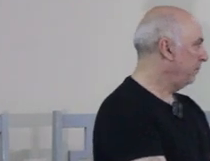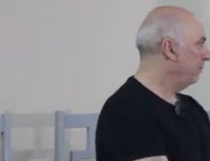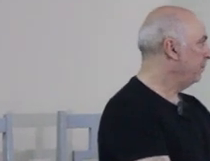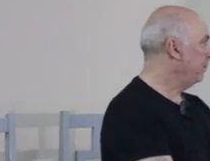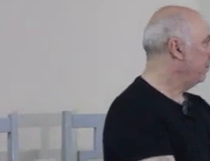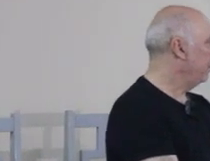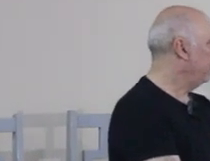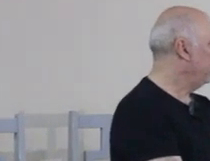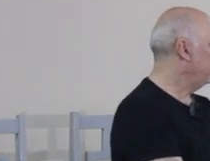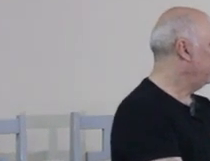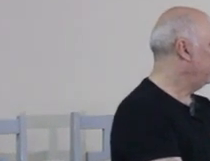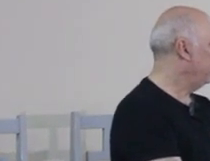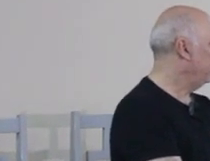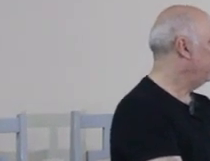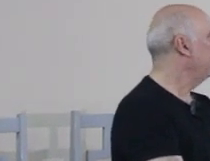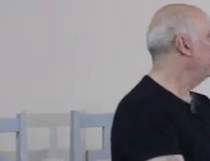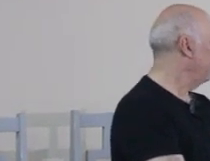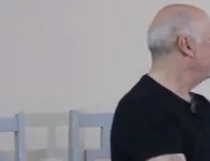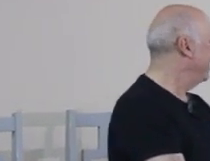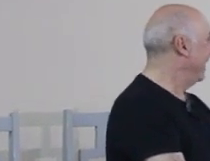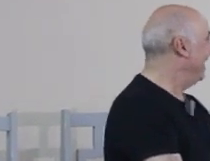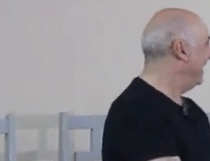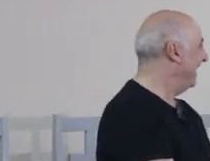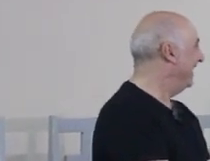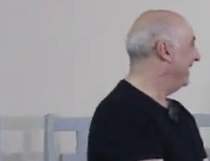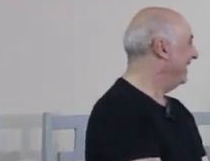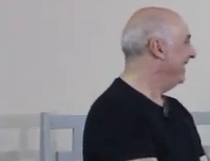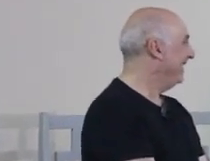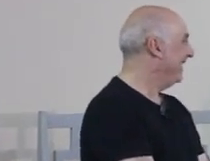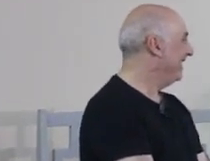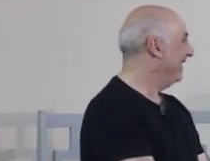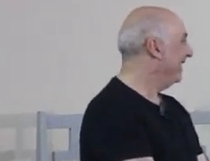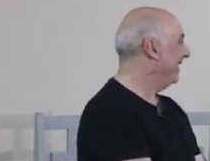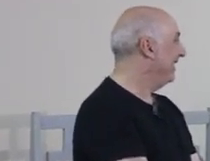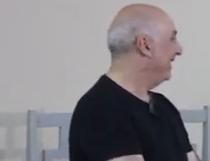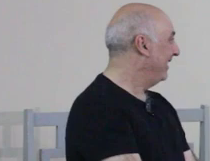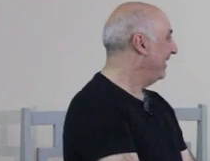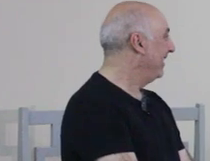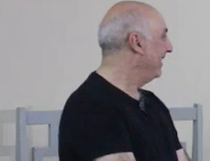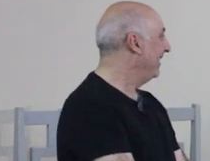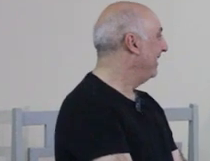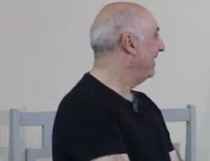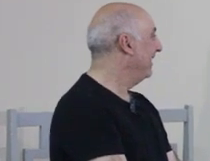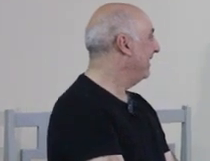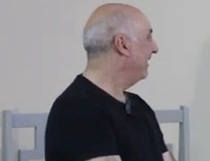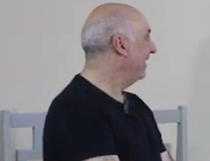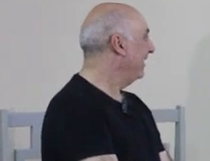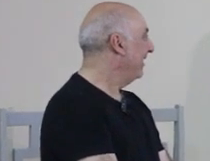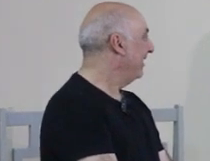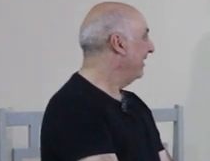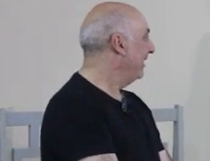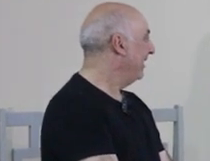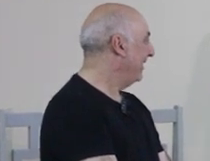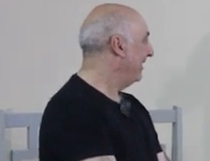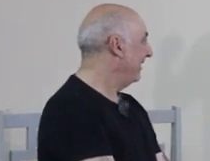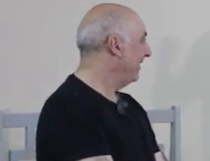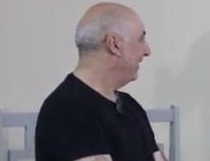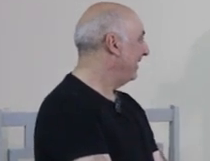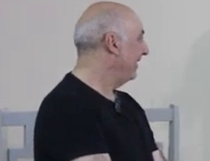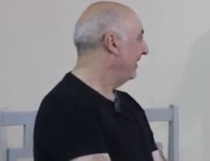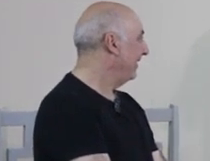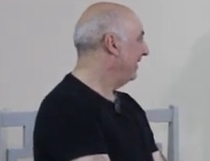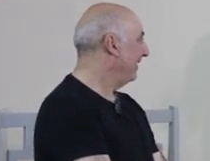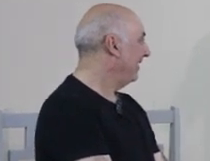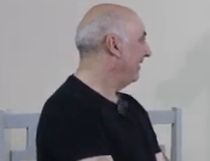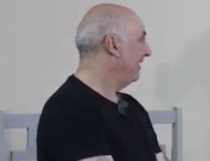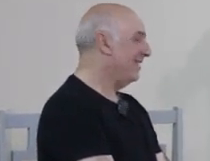um projeto que o Luciano da Receita Federal, que é meu amigo também, o delegado da Receita, Paranaguara, visitamos lá a casa, o espaço é